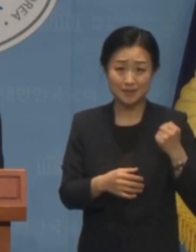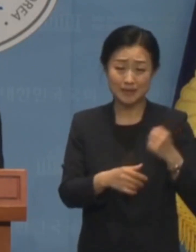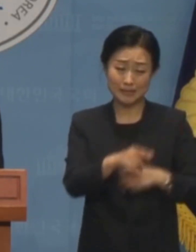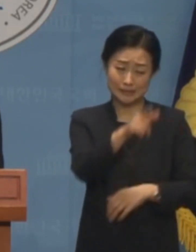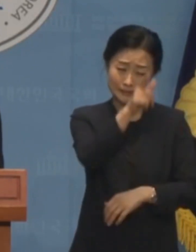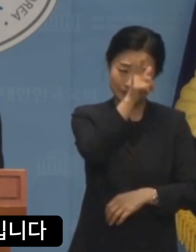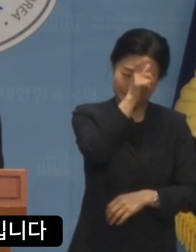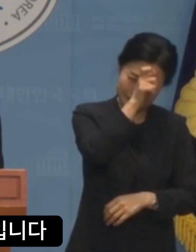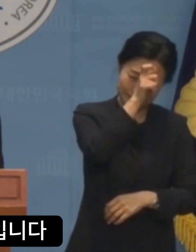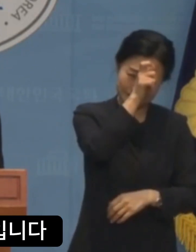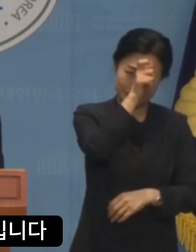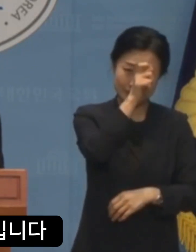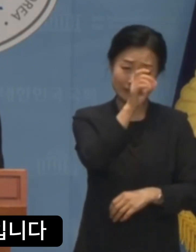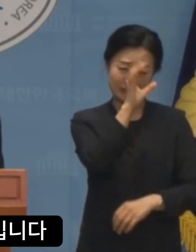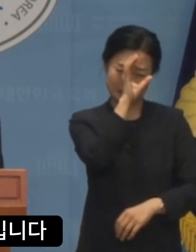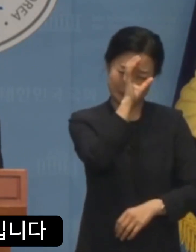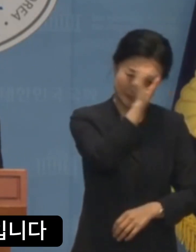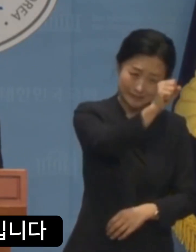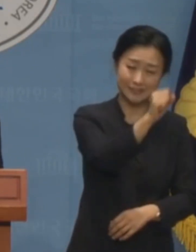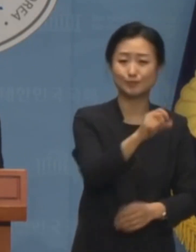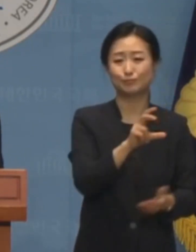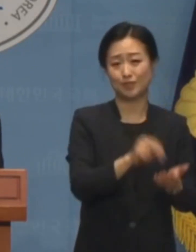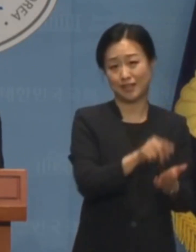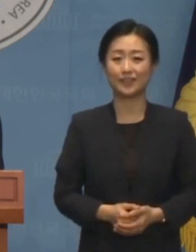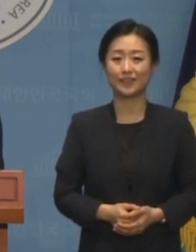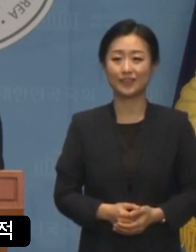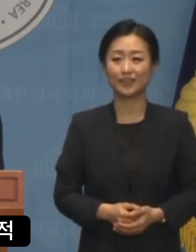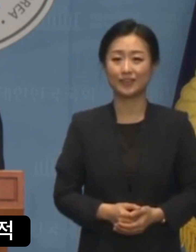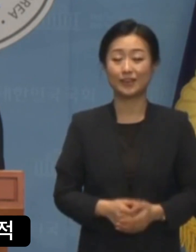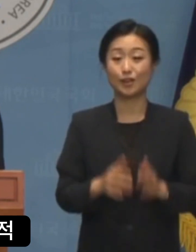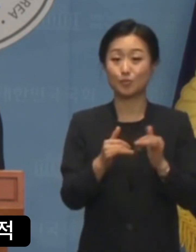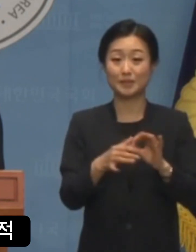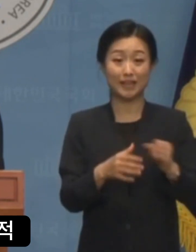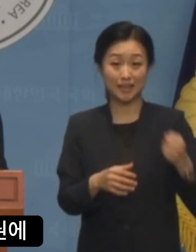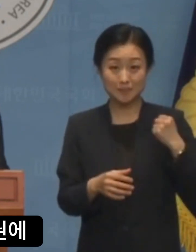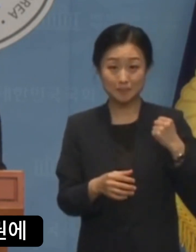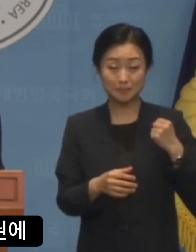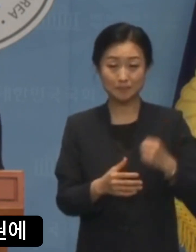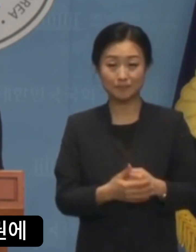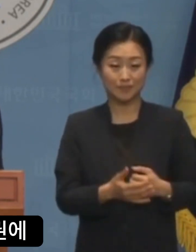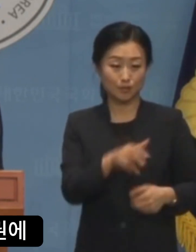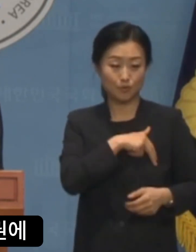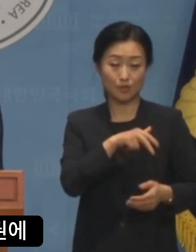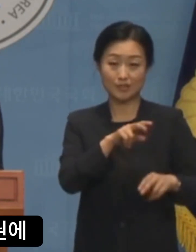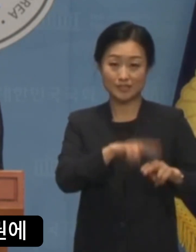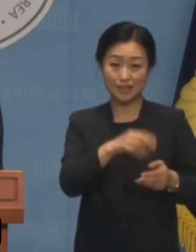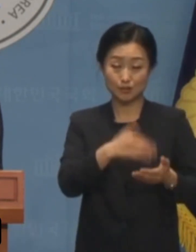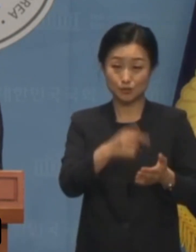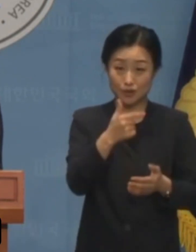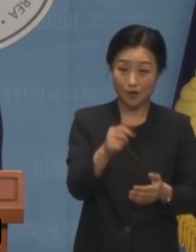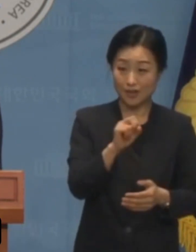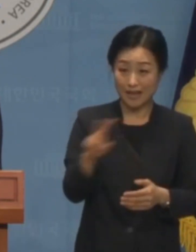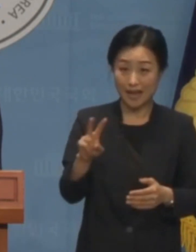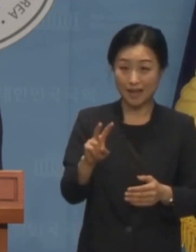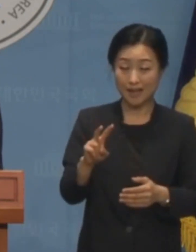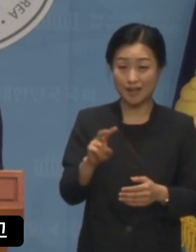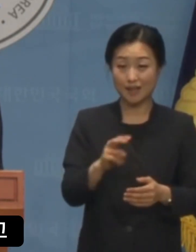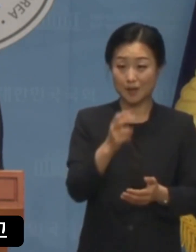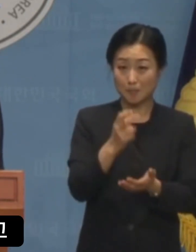몽니, 떼쓰기를 하기 때문입니다. 국민의힘은 압도적 의석을 확보한 야권의 법안을